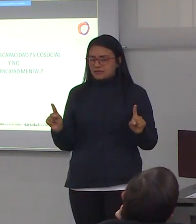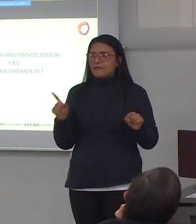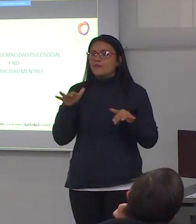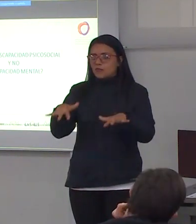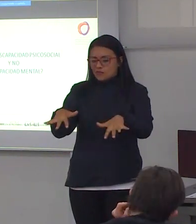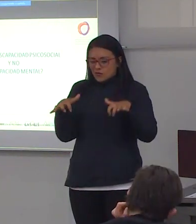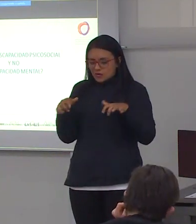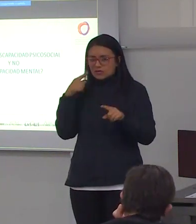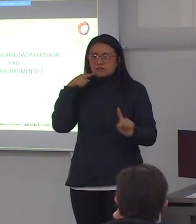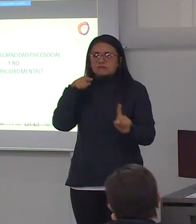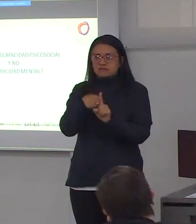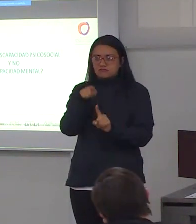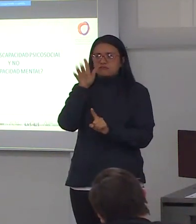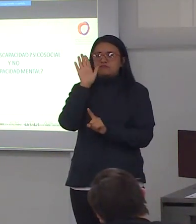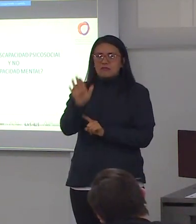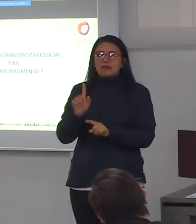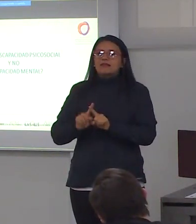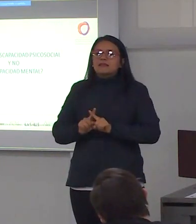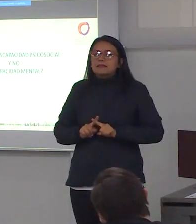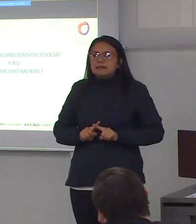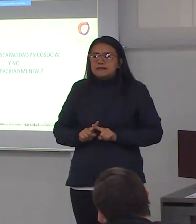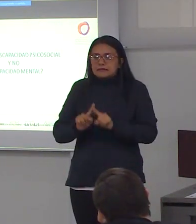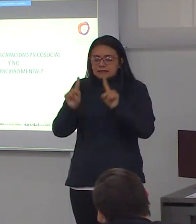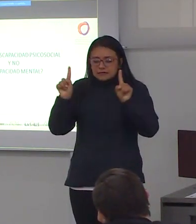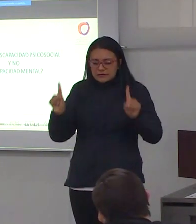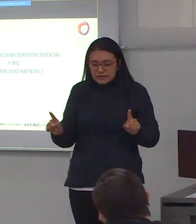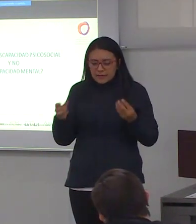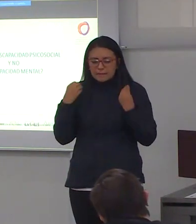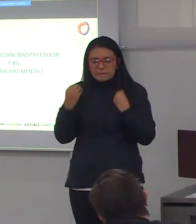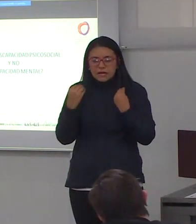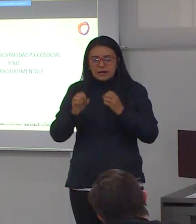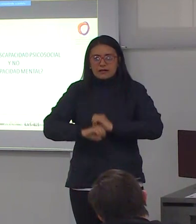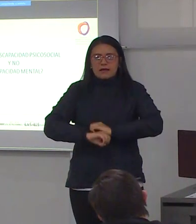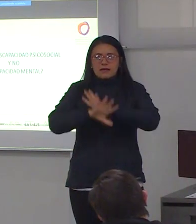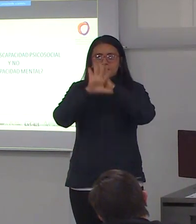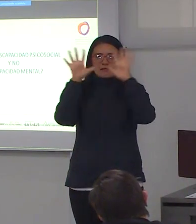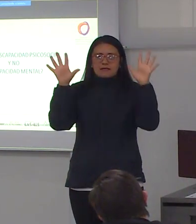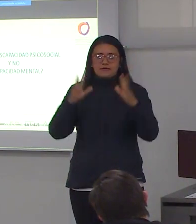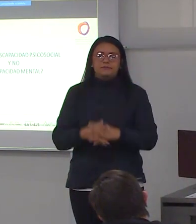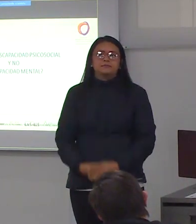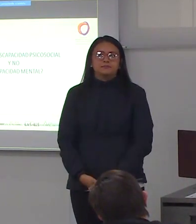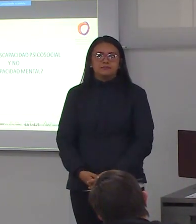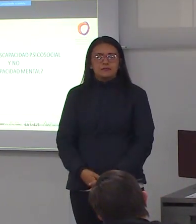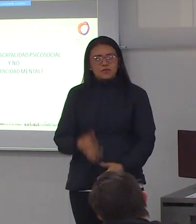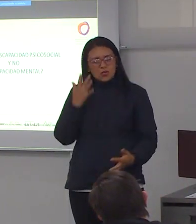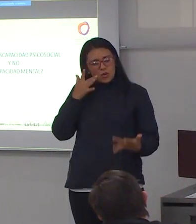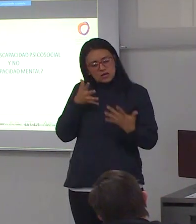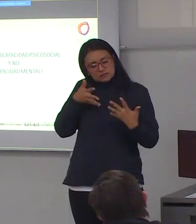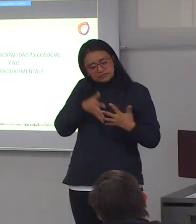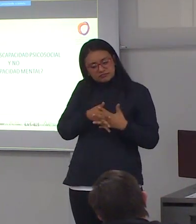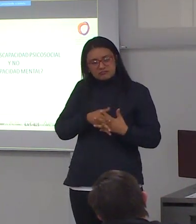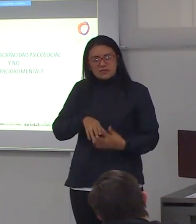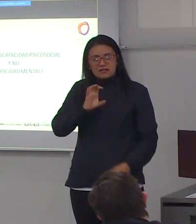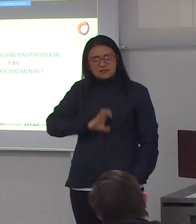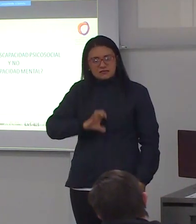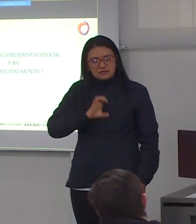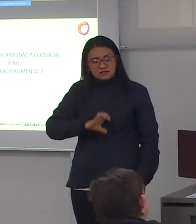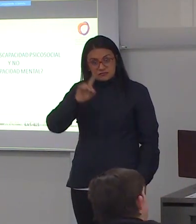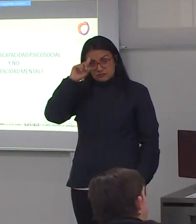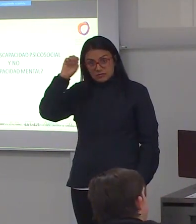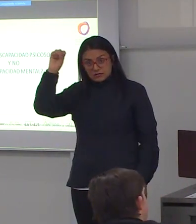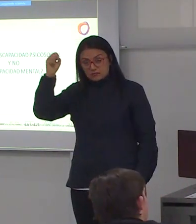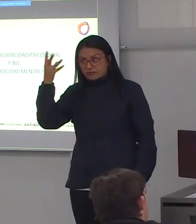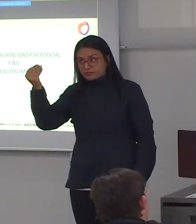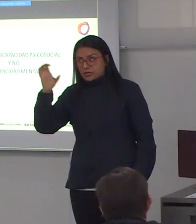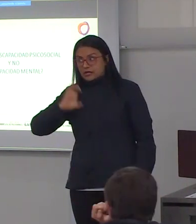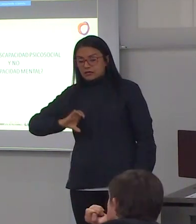evento tiene esa intención de diferenciar para aclarar los ajustes las características si ustedes se han dado cuenta en intelectual son